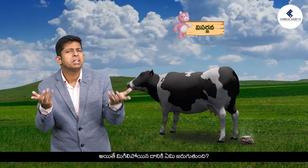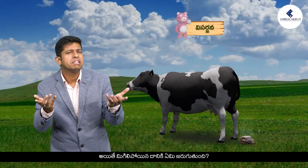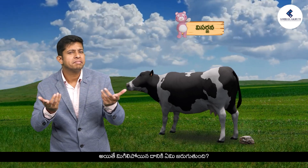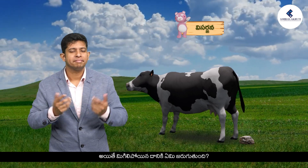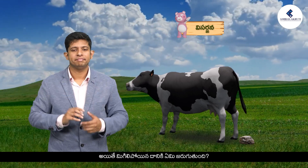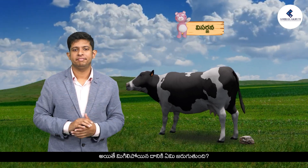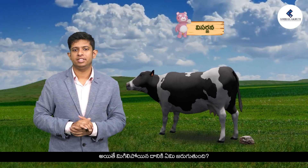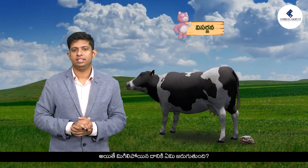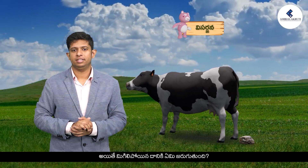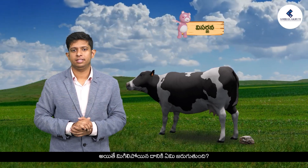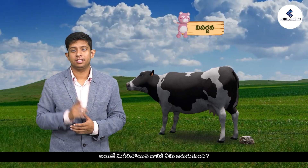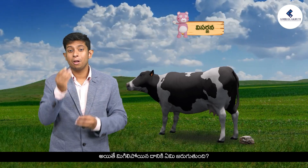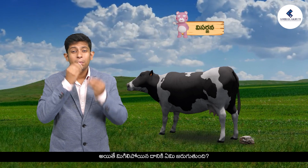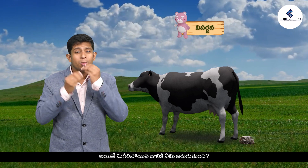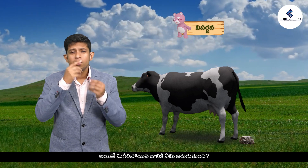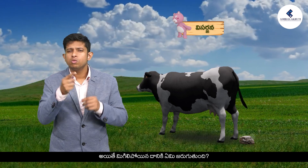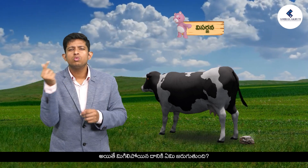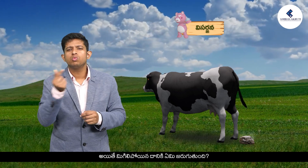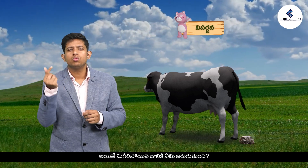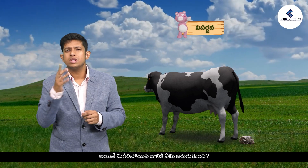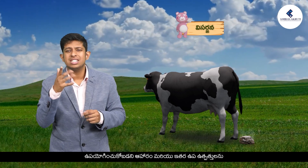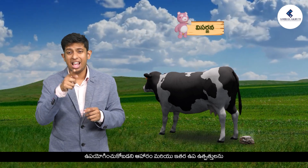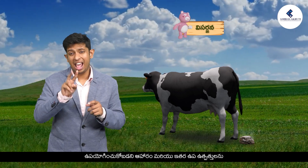అయితే మిగిలిపోయిన దానికి ఏమి జరుగుతుంది?